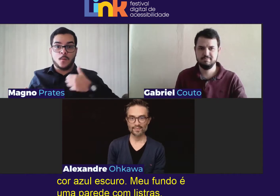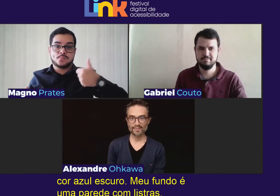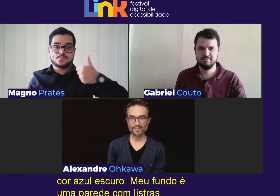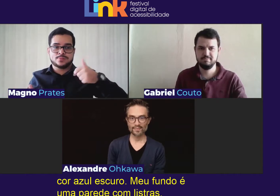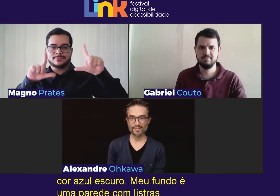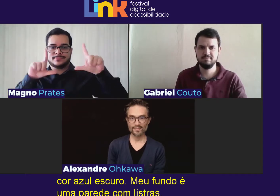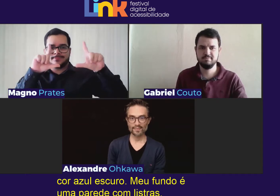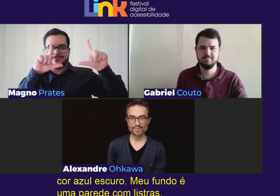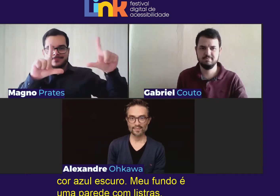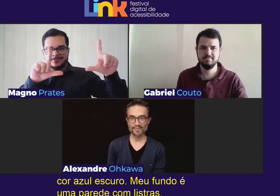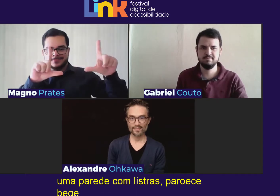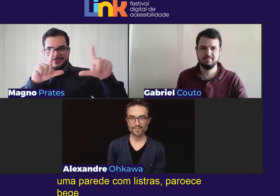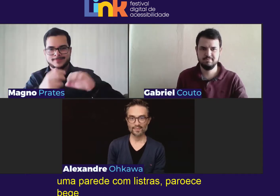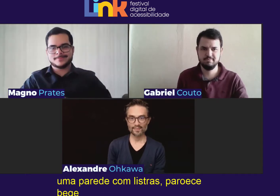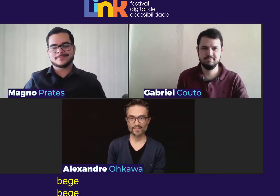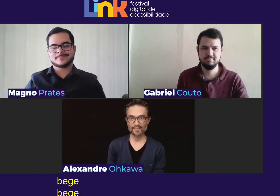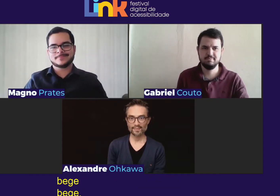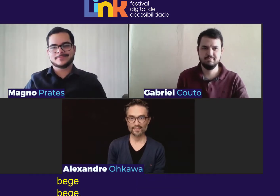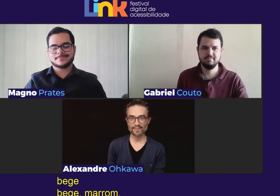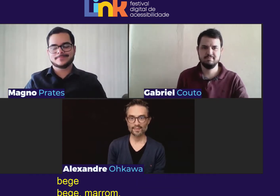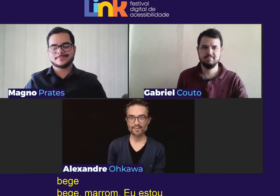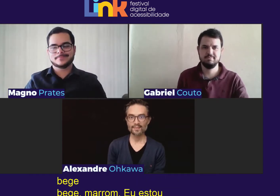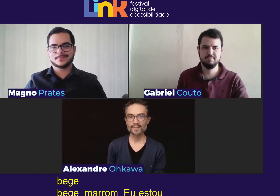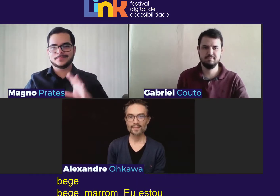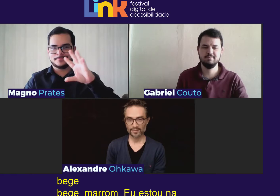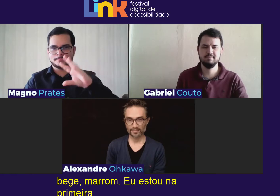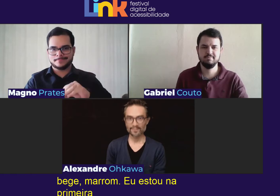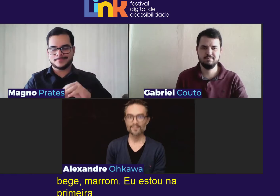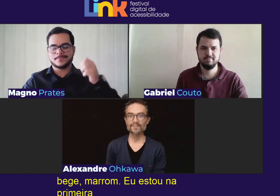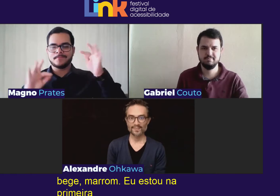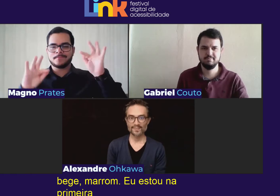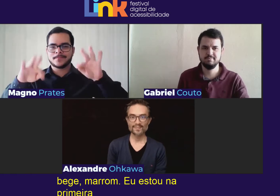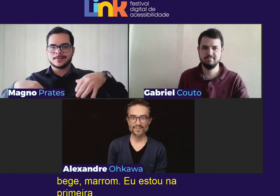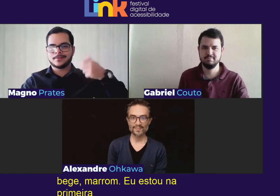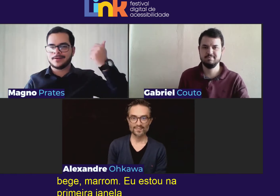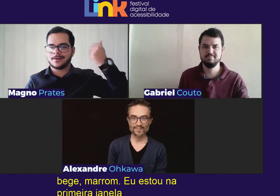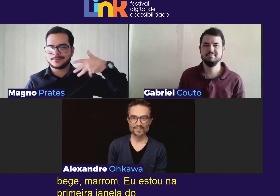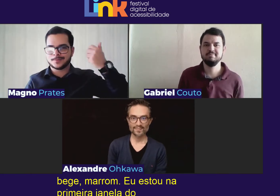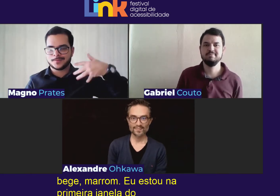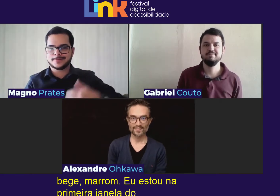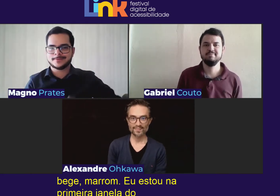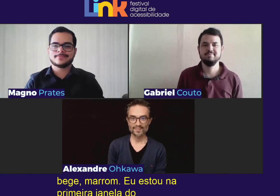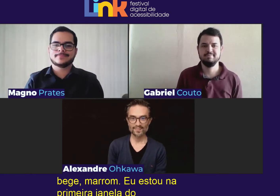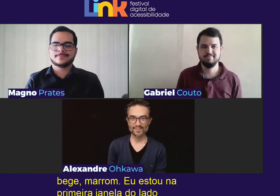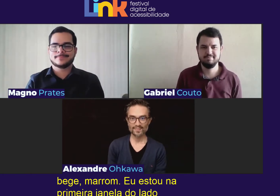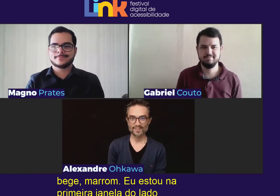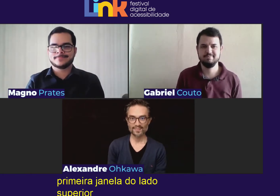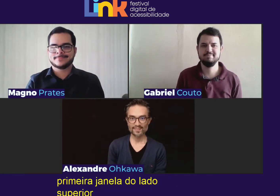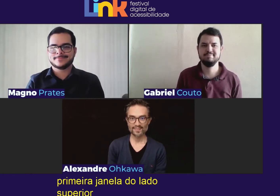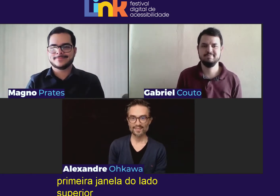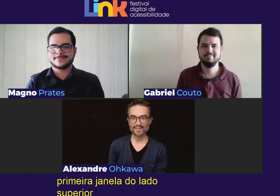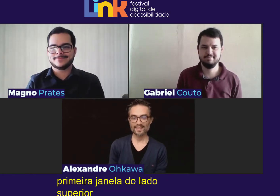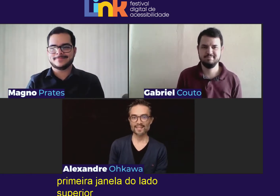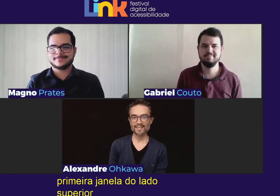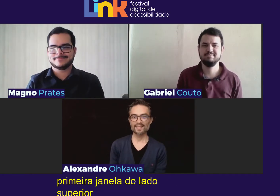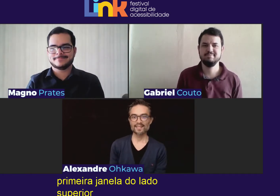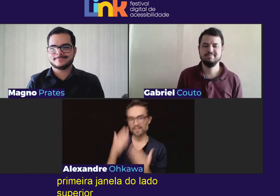Eu estou na primeira janela do lado superior esquerdo. Esse é o fim da minha audiodescrição.